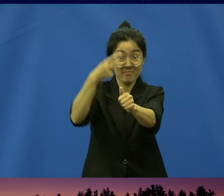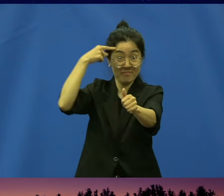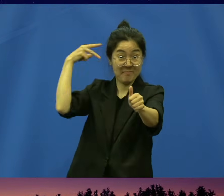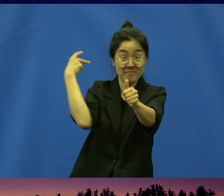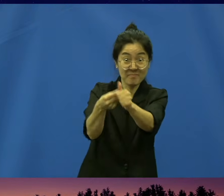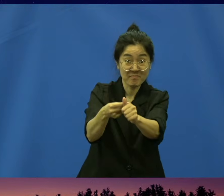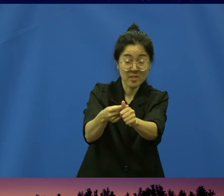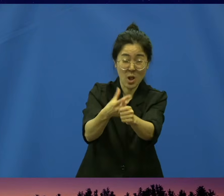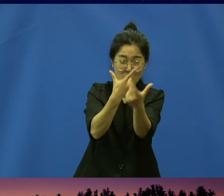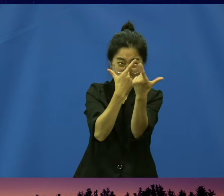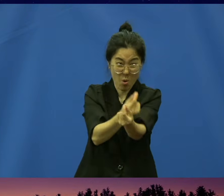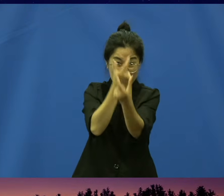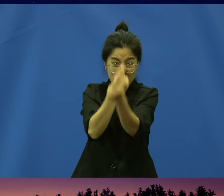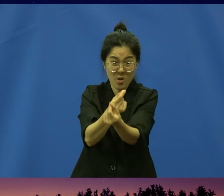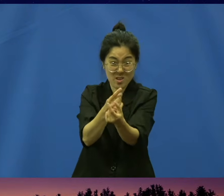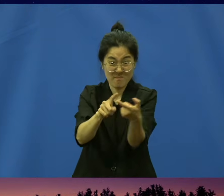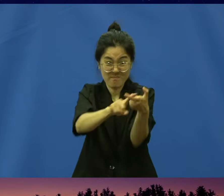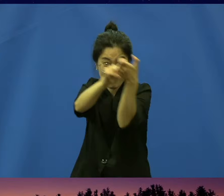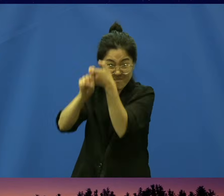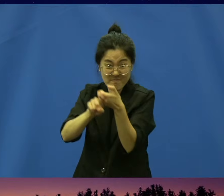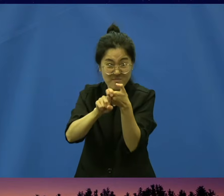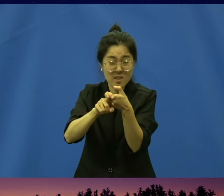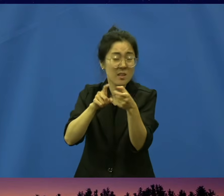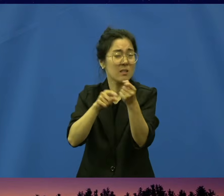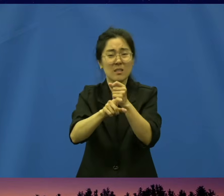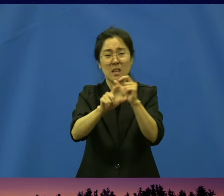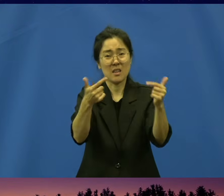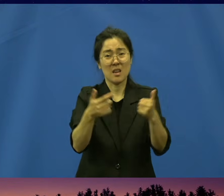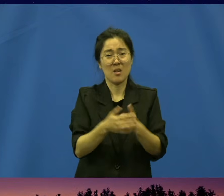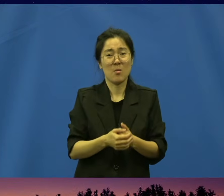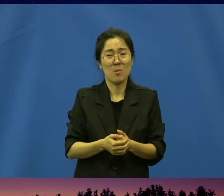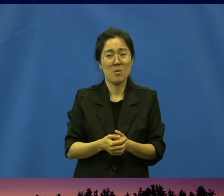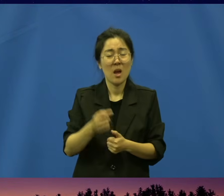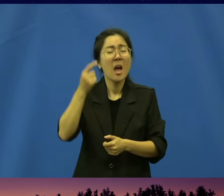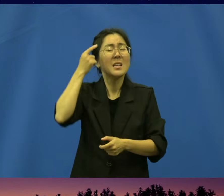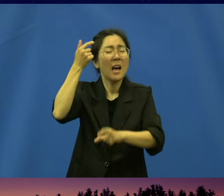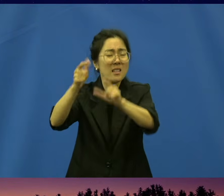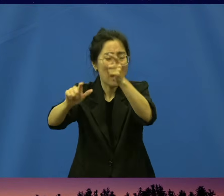없다면, 그렇게 된다면 무엇 때문에 연합이 필요하겠습니까?